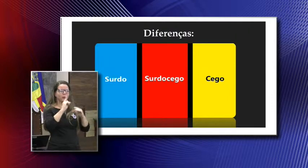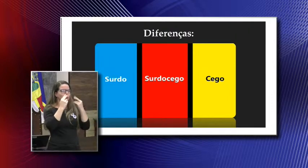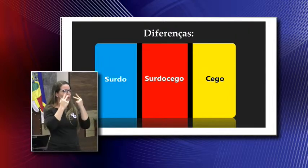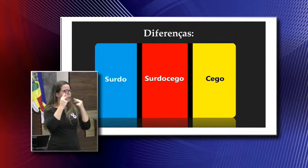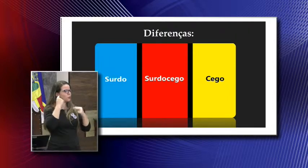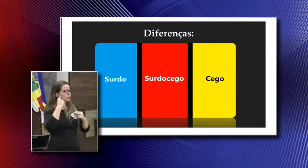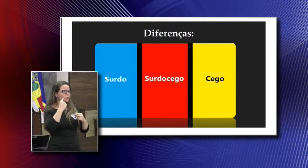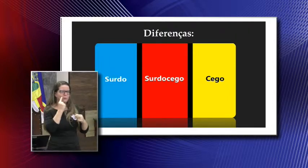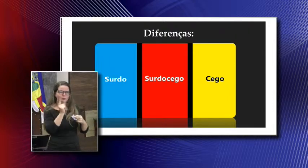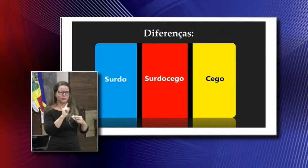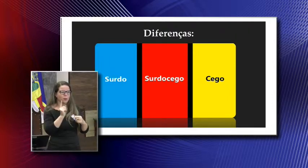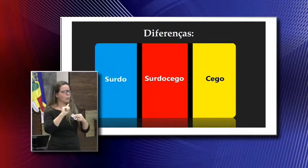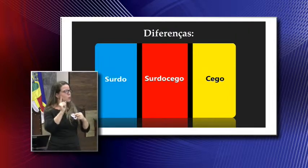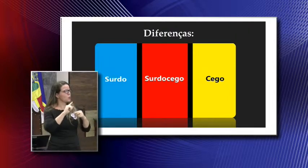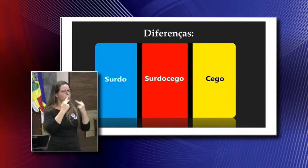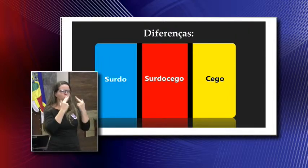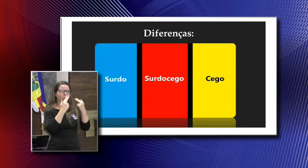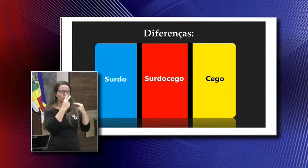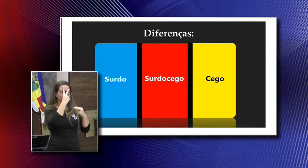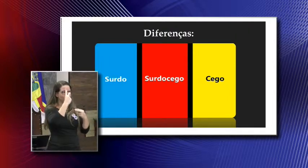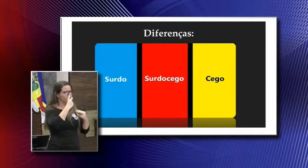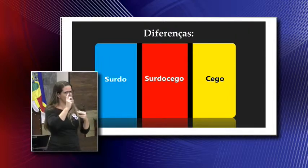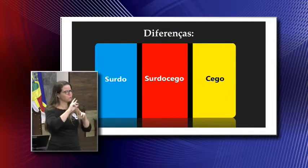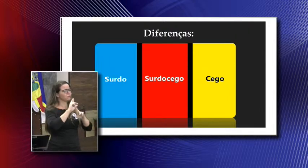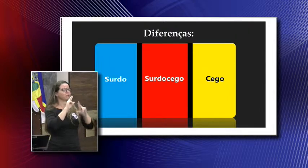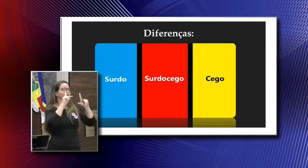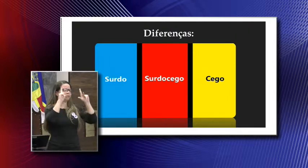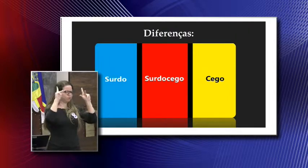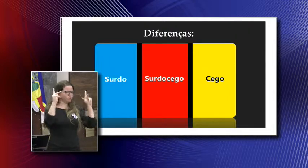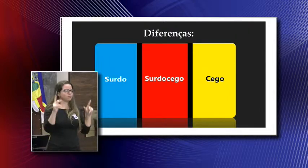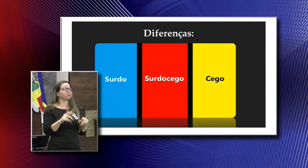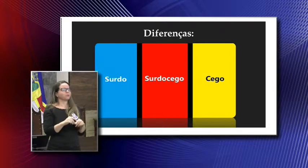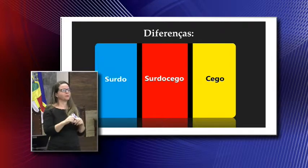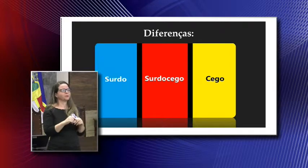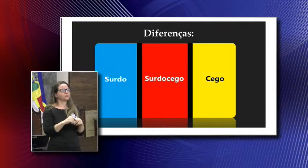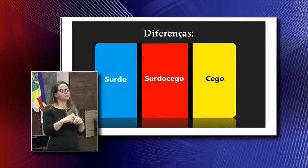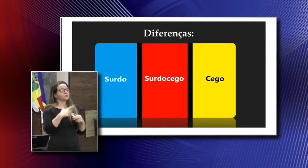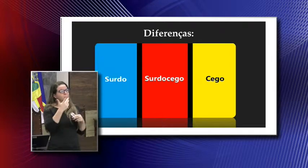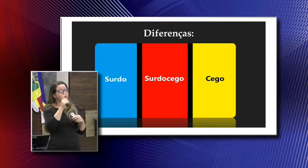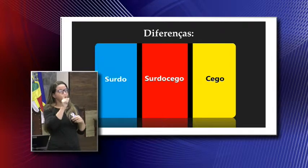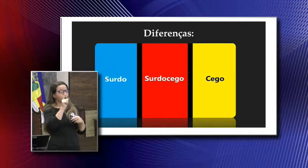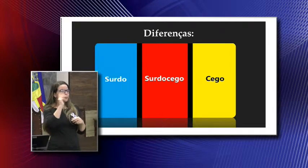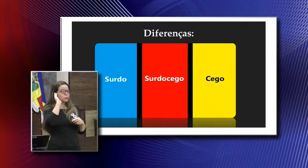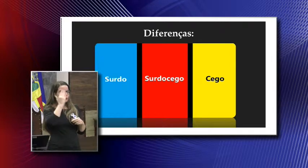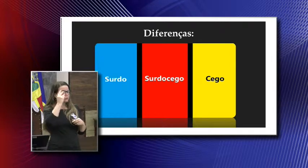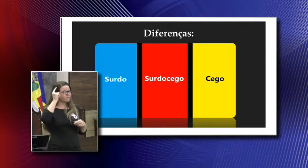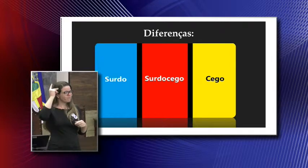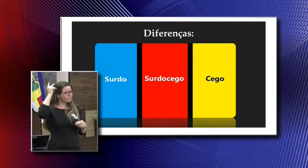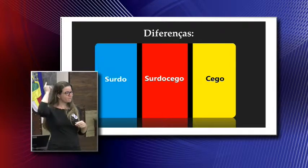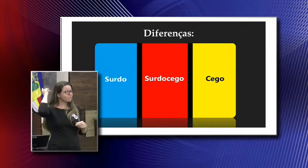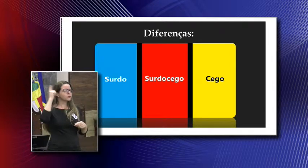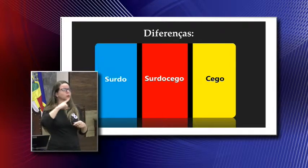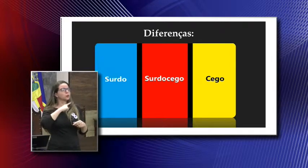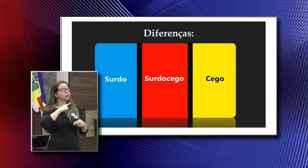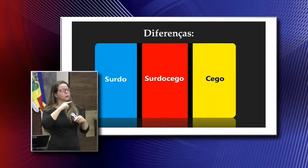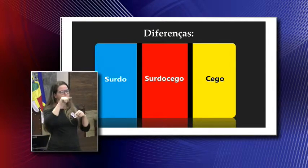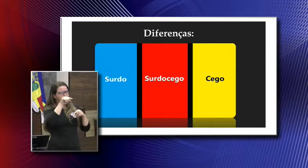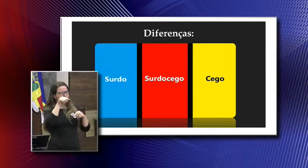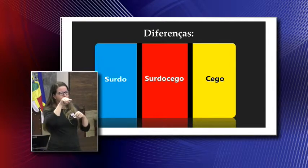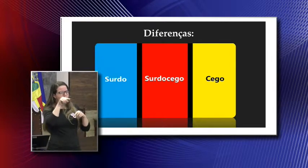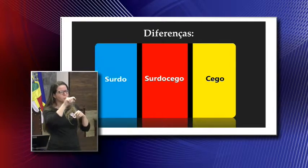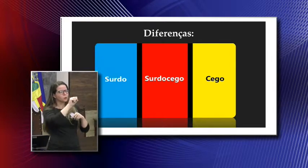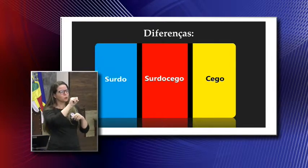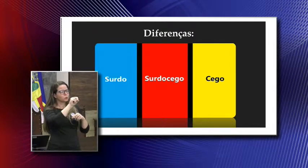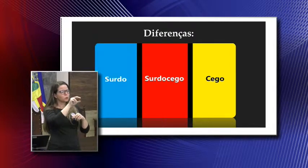de comunicação, que não basta você ter recursos que atendam cegos e que atendam surdos unidos. Você precisa